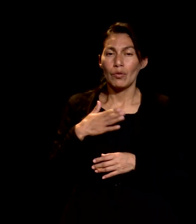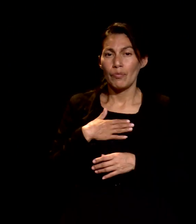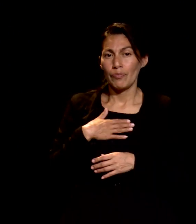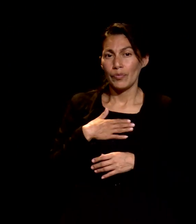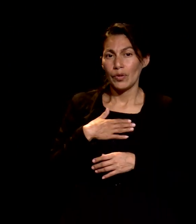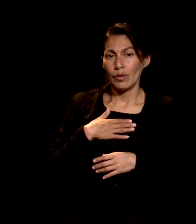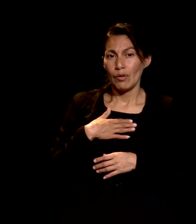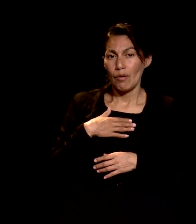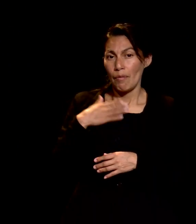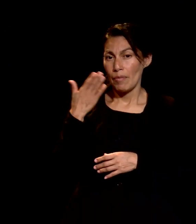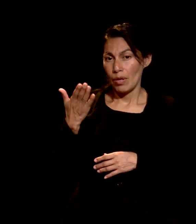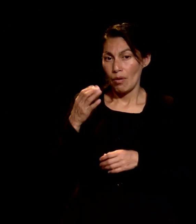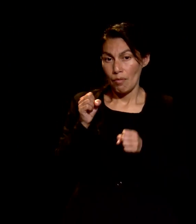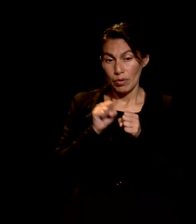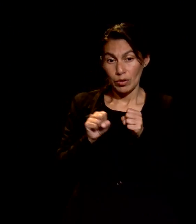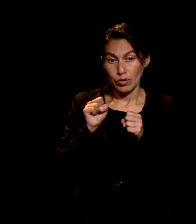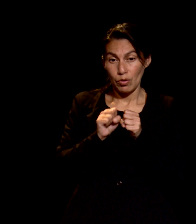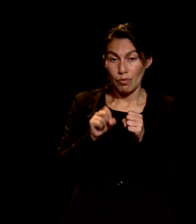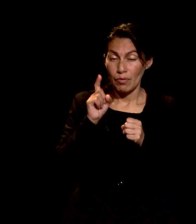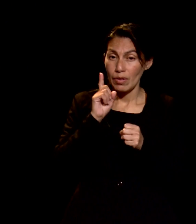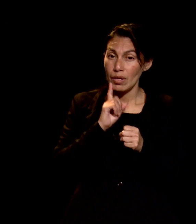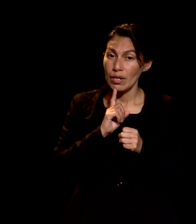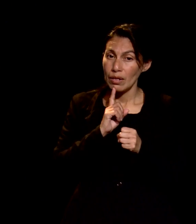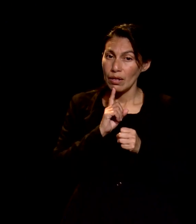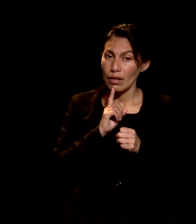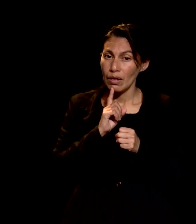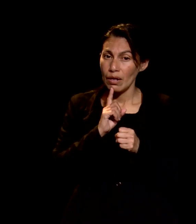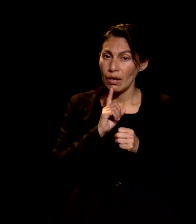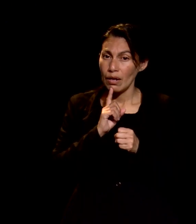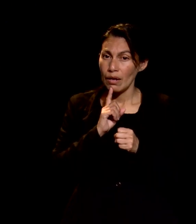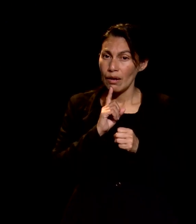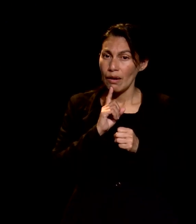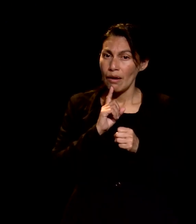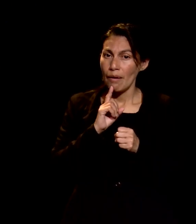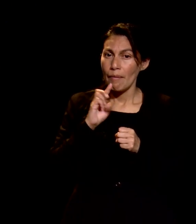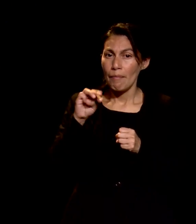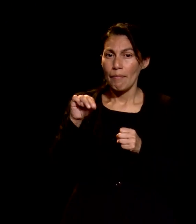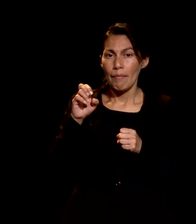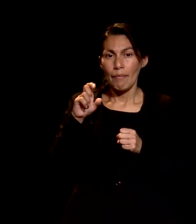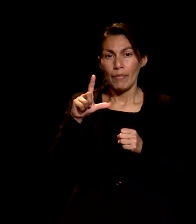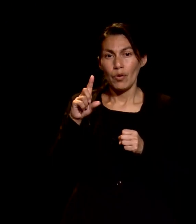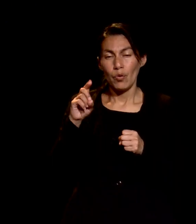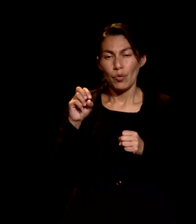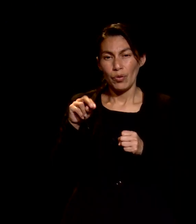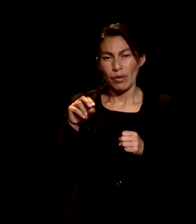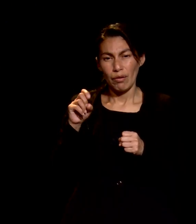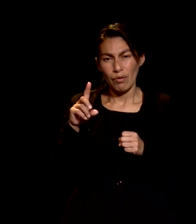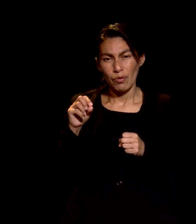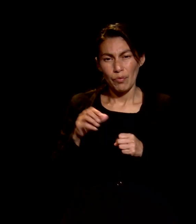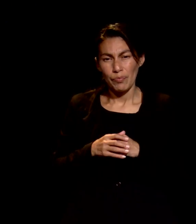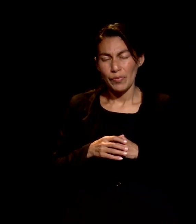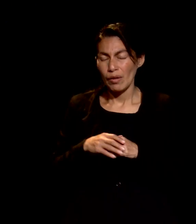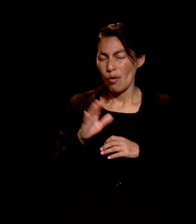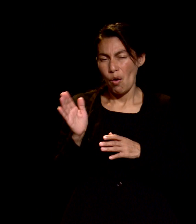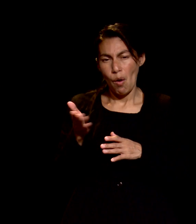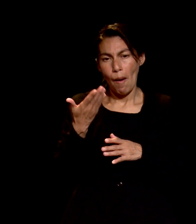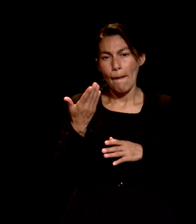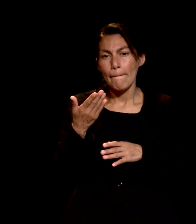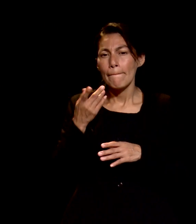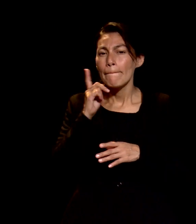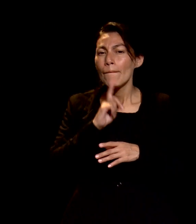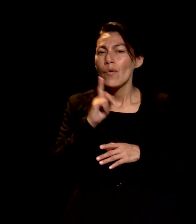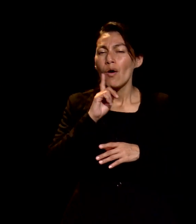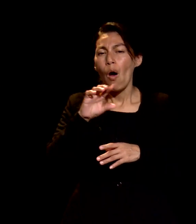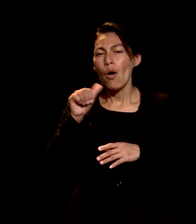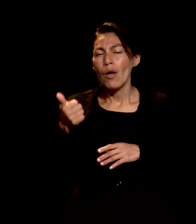Anaí Hernández Maldonado Para que Dios la sane Marbe Castillo Nuestro Padre Celestial Sea con